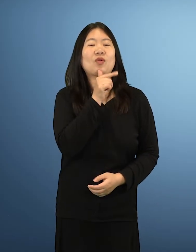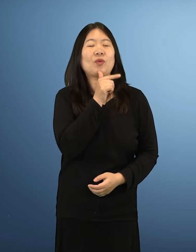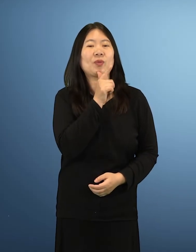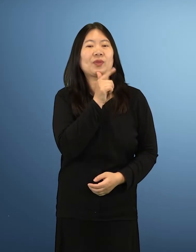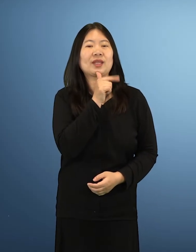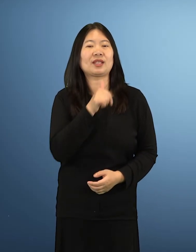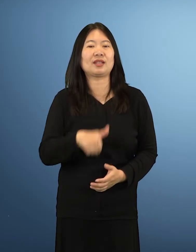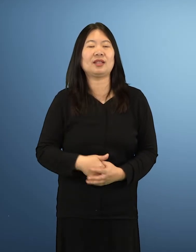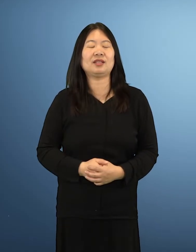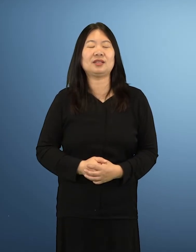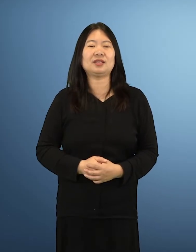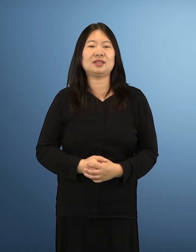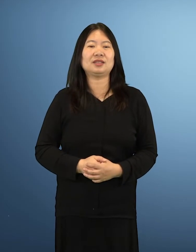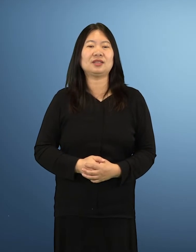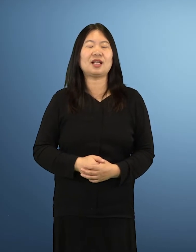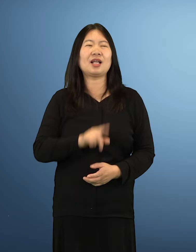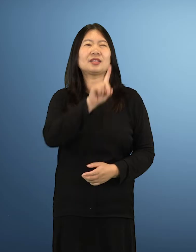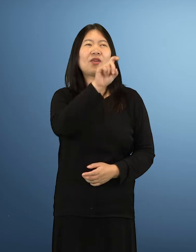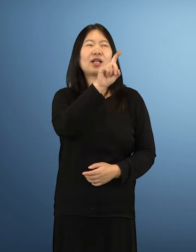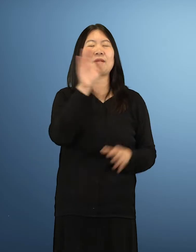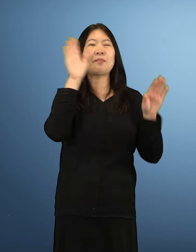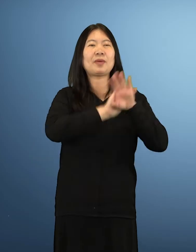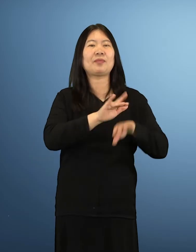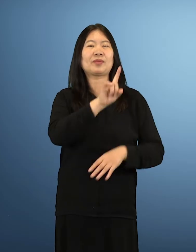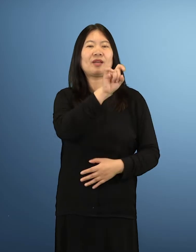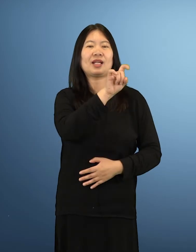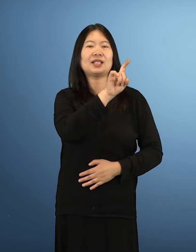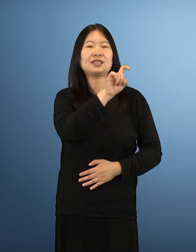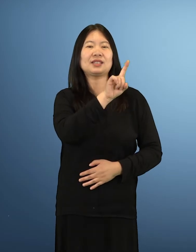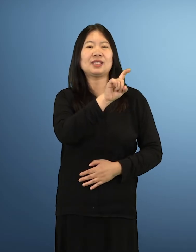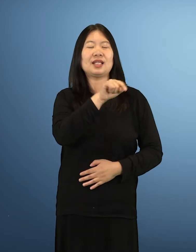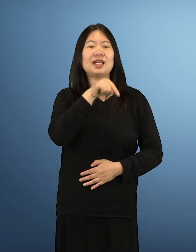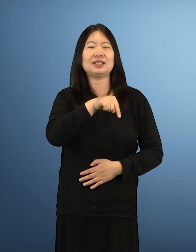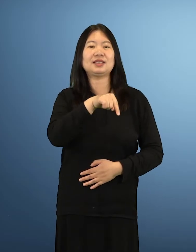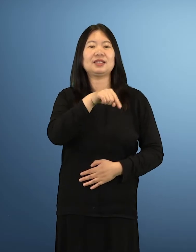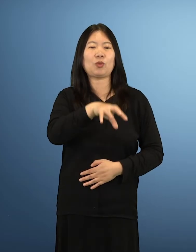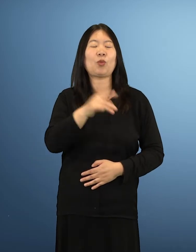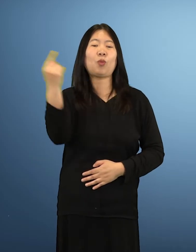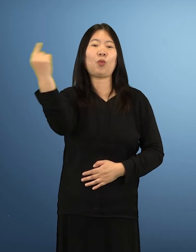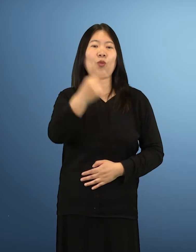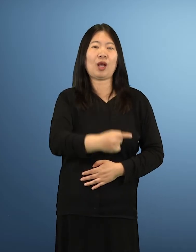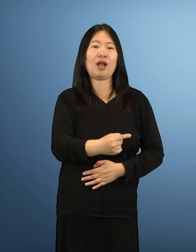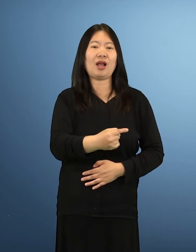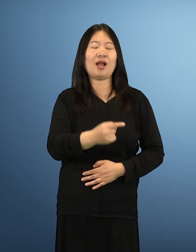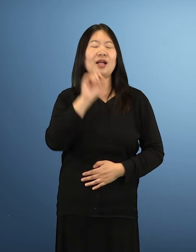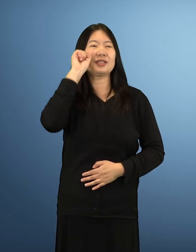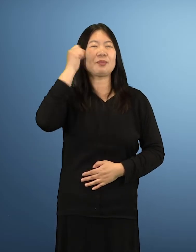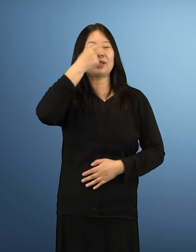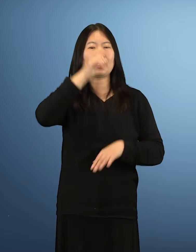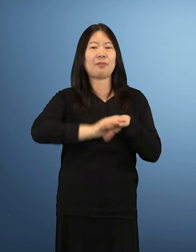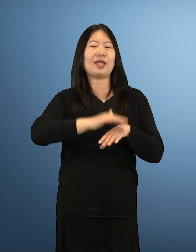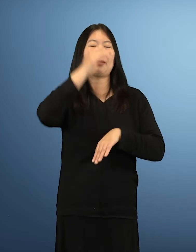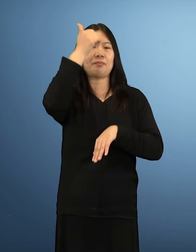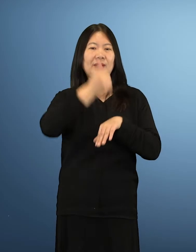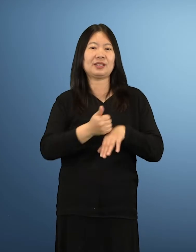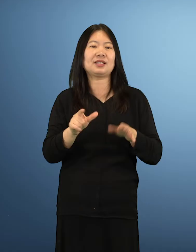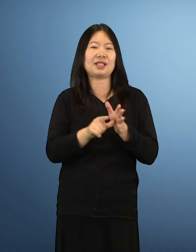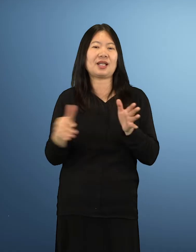월요일 11시, 밤 11시에 이 본당에 들어와서 새벽 예배 마칠